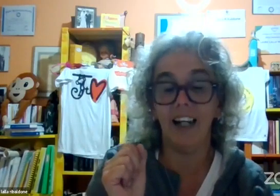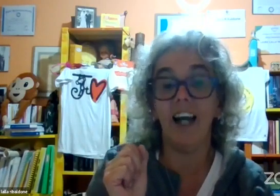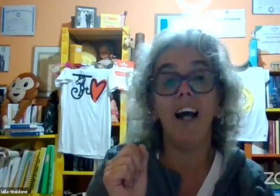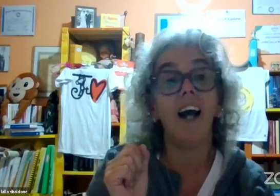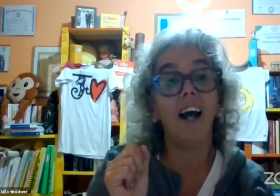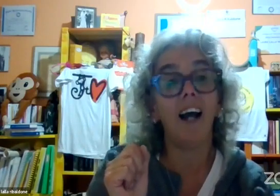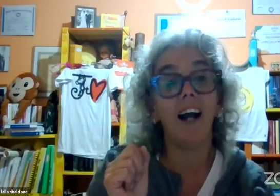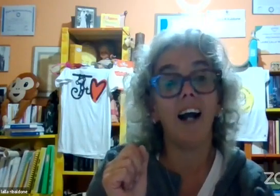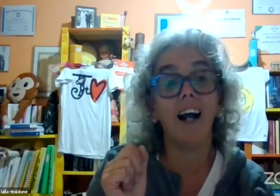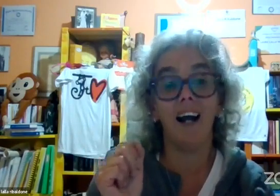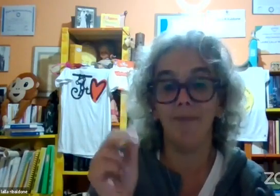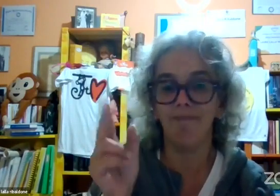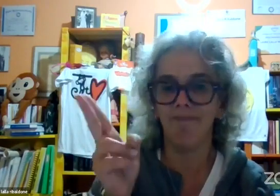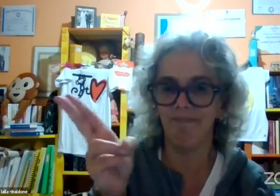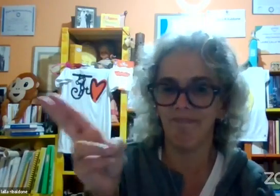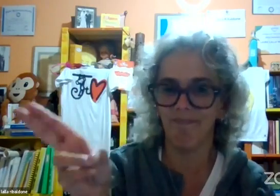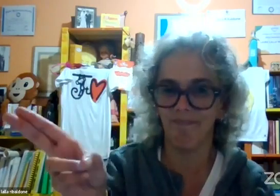lettera H,